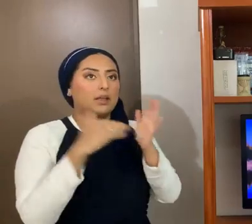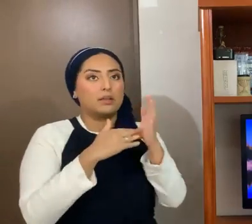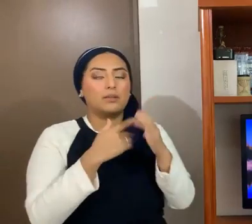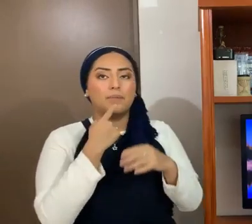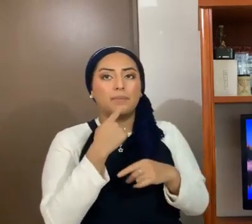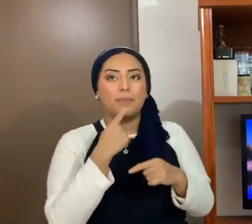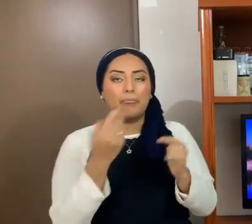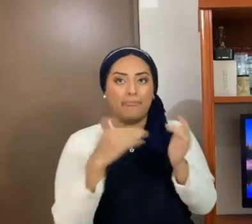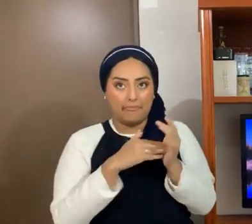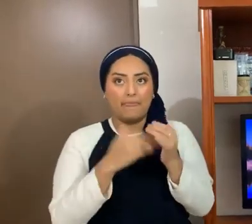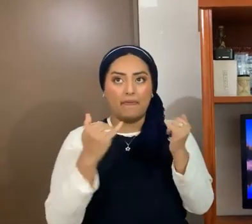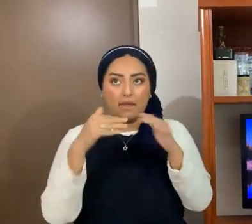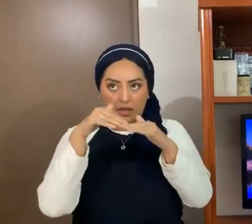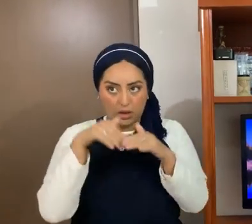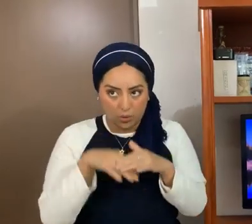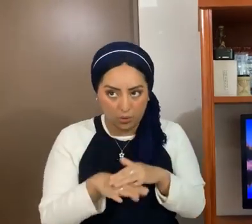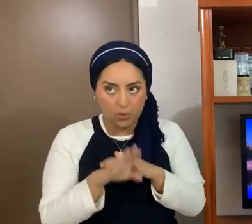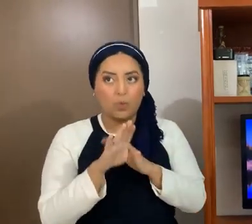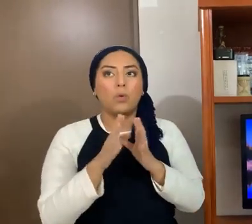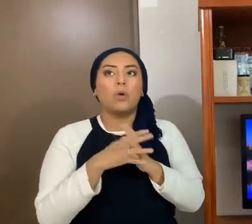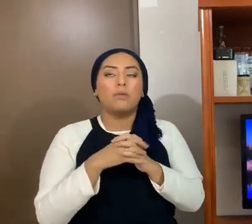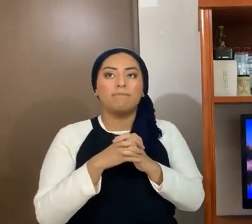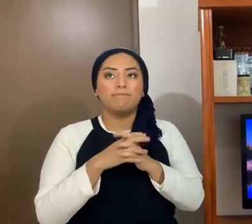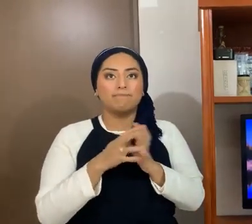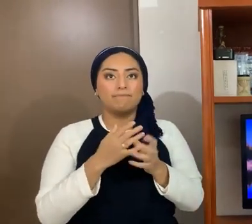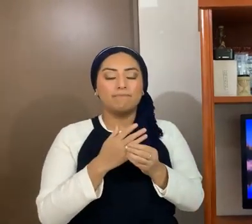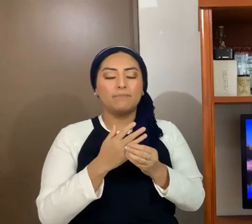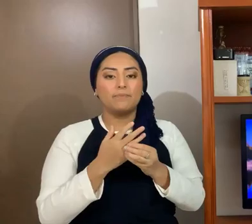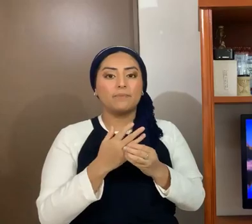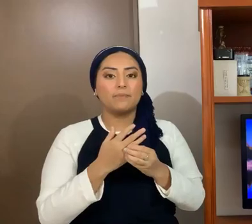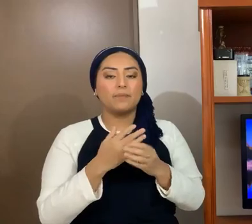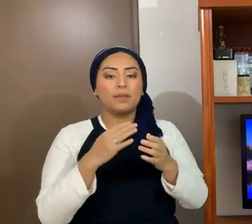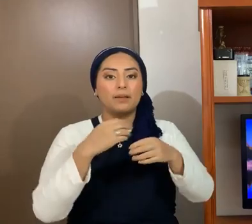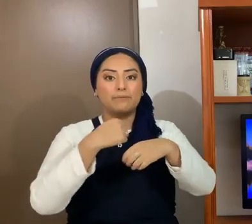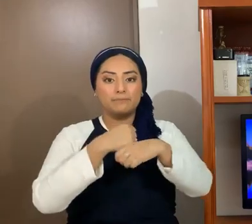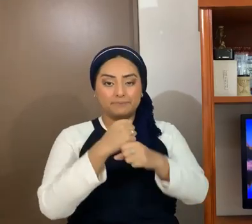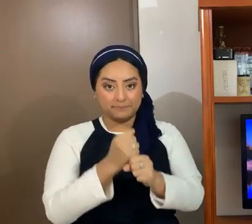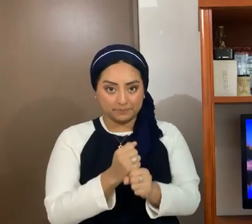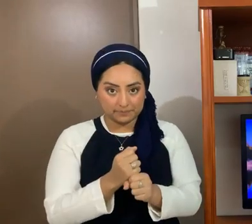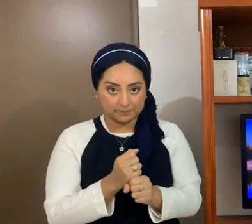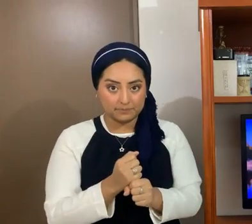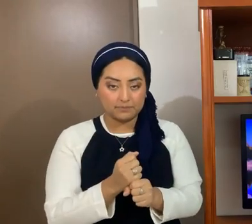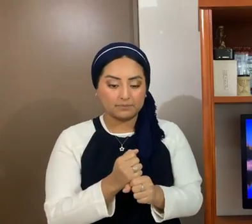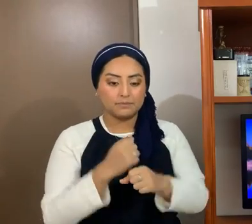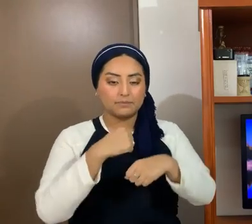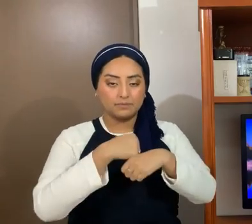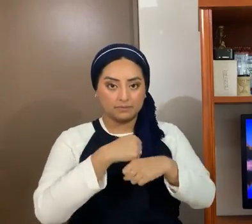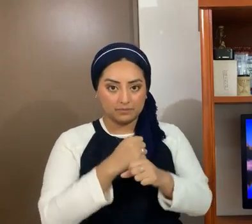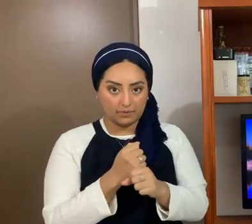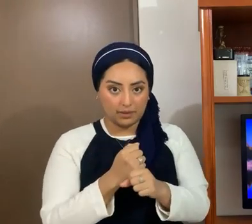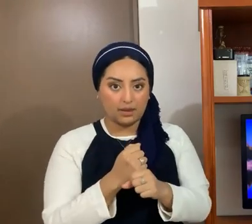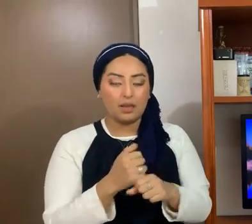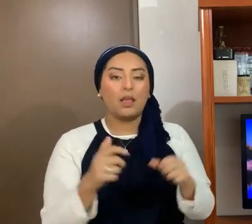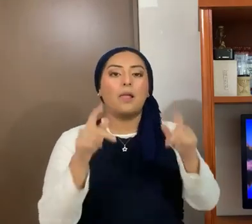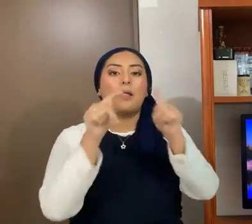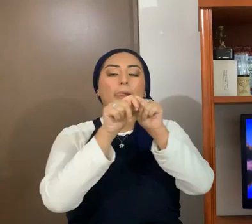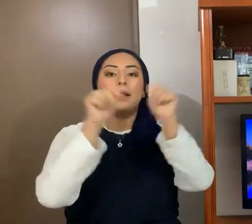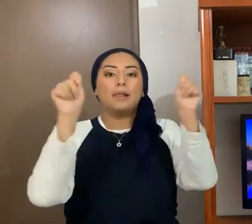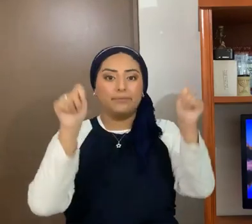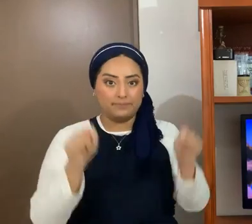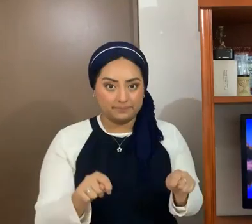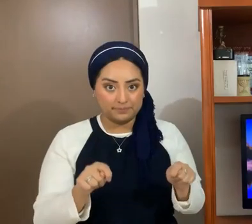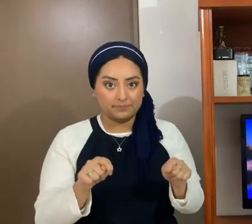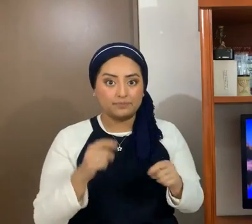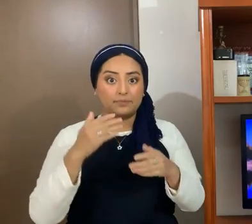decirlo, vamos a entrar ya a lo que es la creación, la edificación, la fabricación del